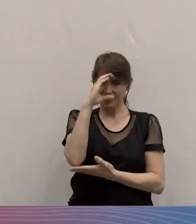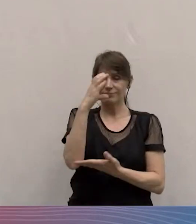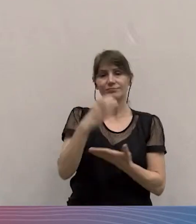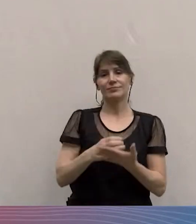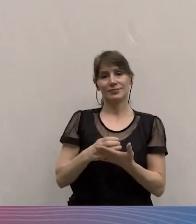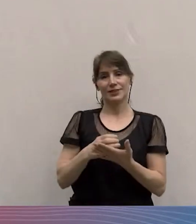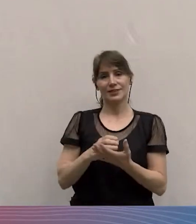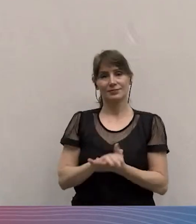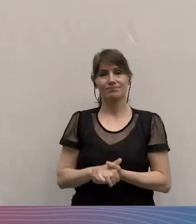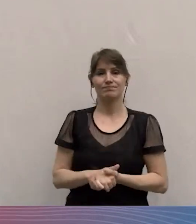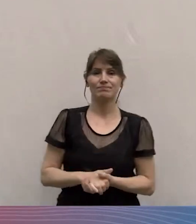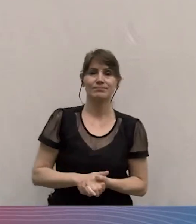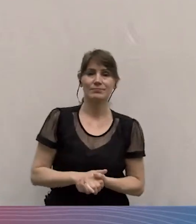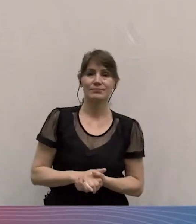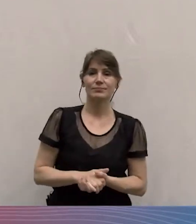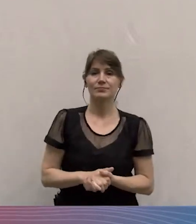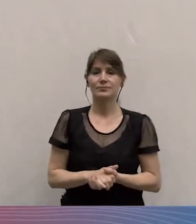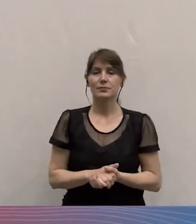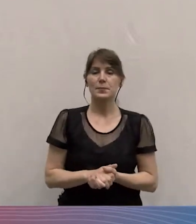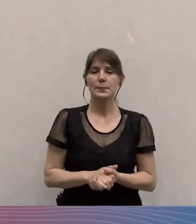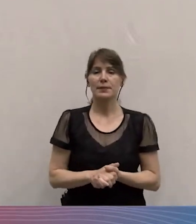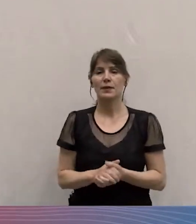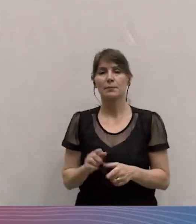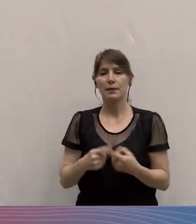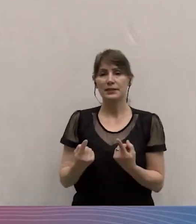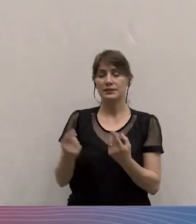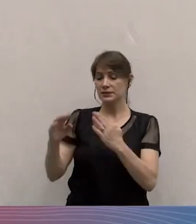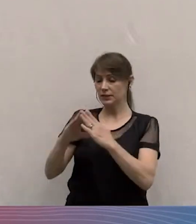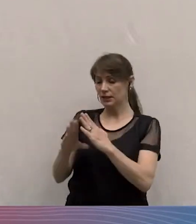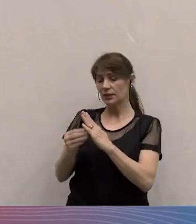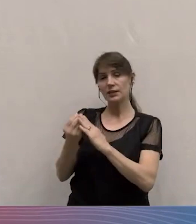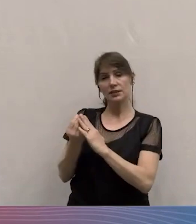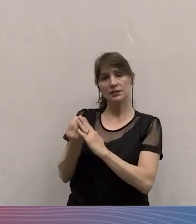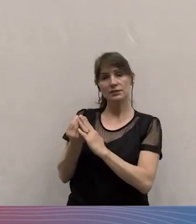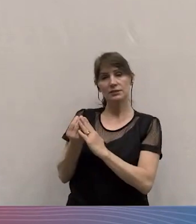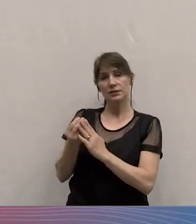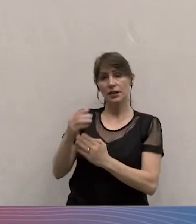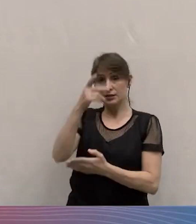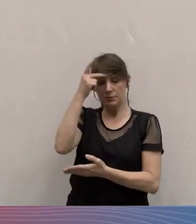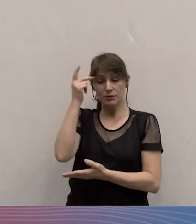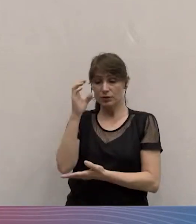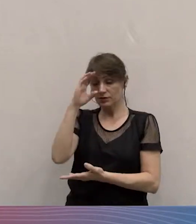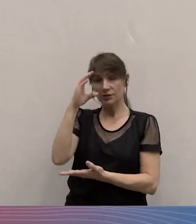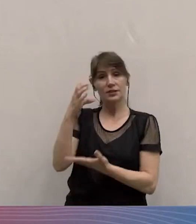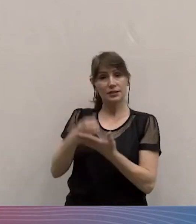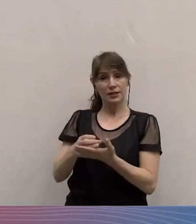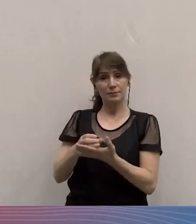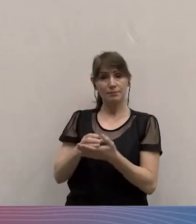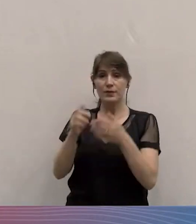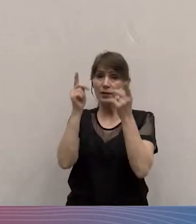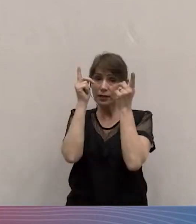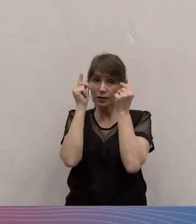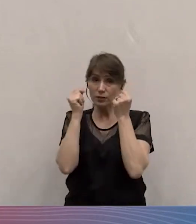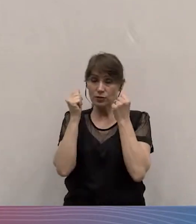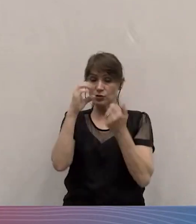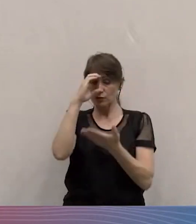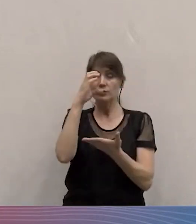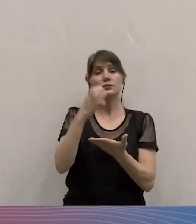Só que quando entram para a igreja, todos que creem, os judeus